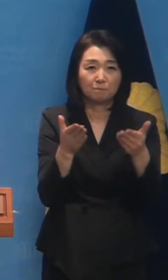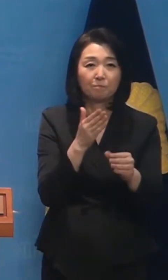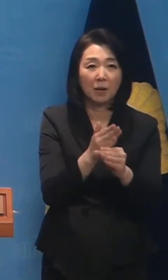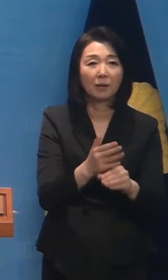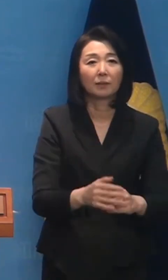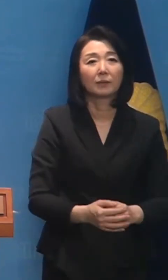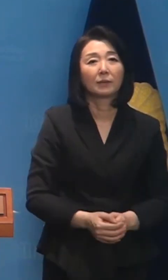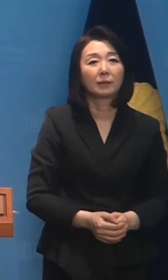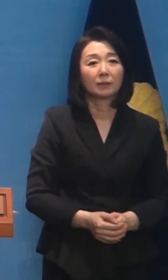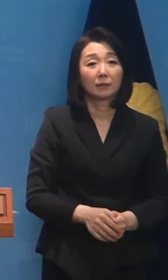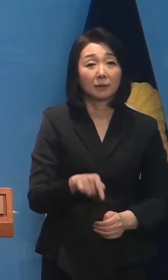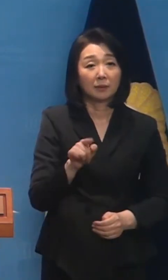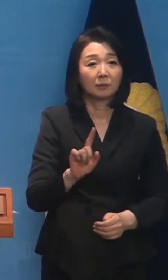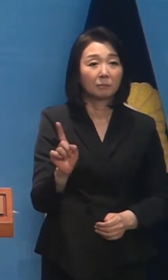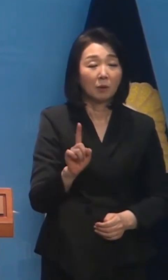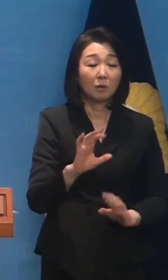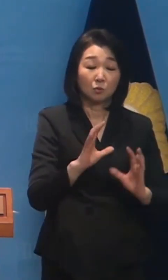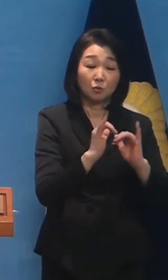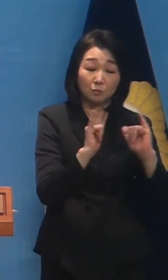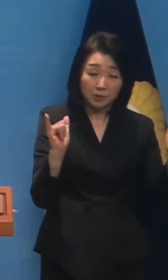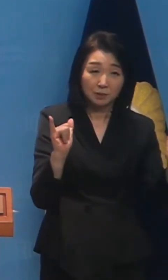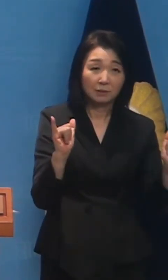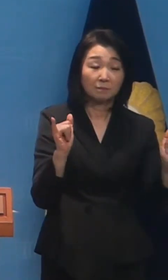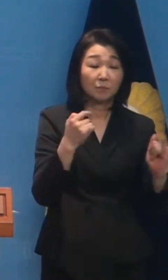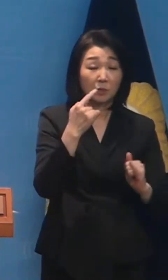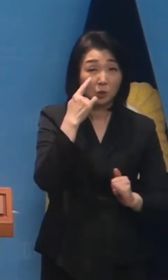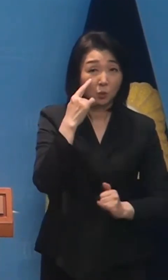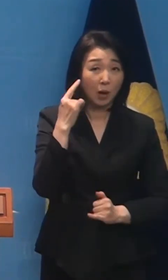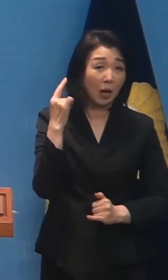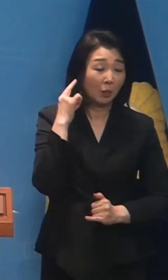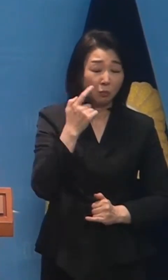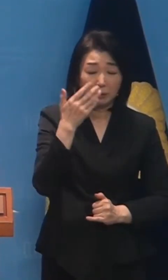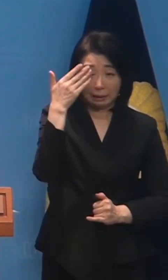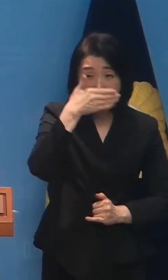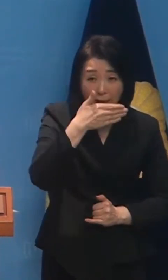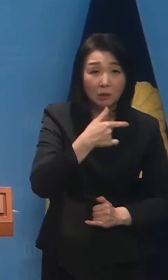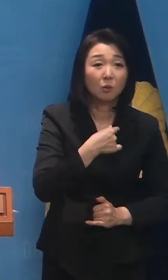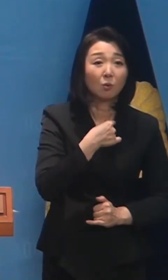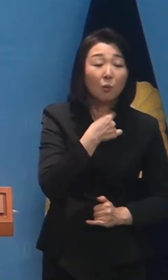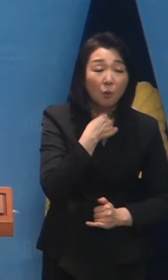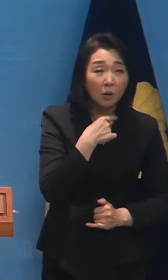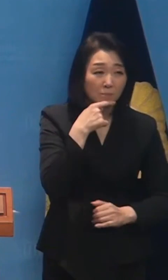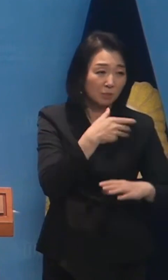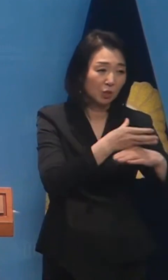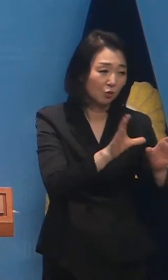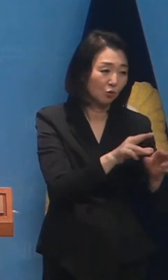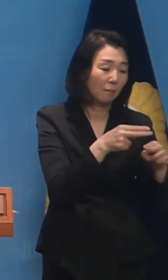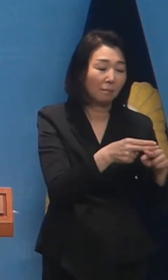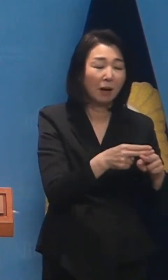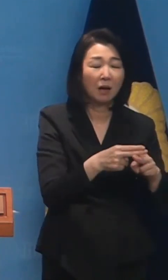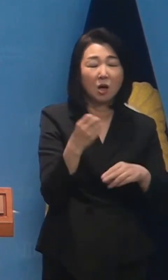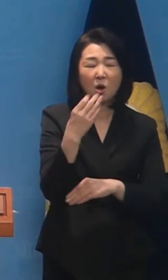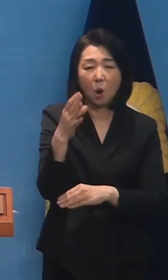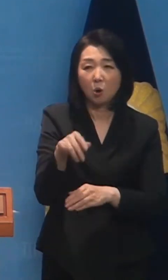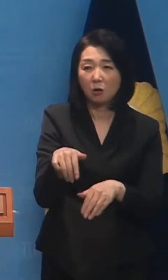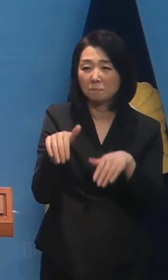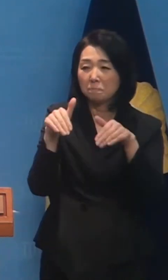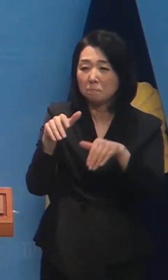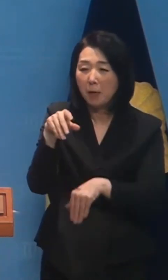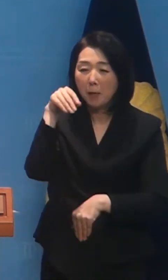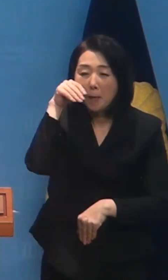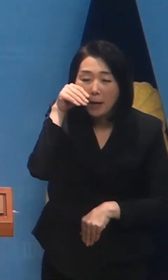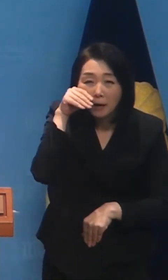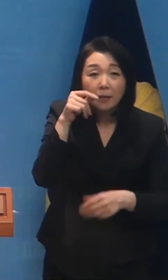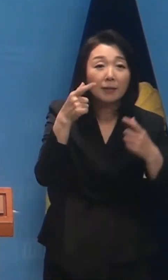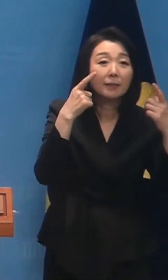있습니다. 이는 국민의 귀와 눈을 가리려는 무도한 민주당 세력의 언론 길들이기 프로젝트에